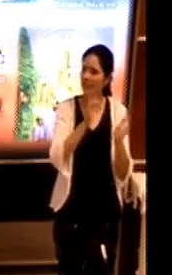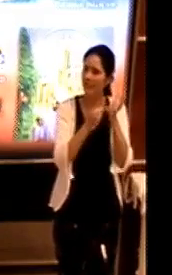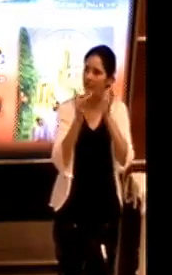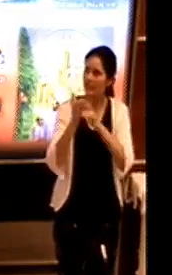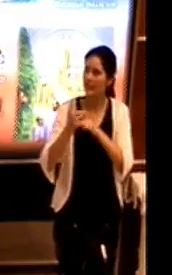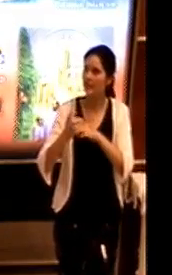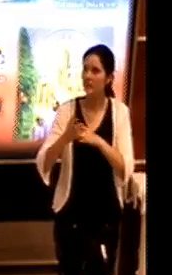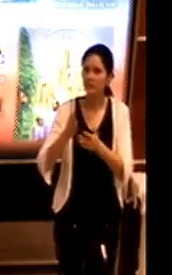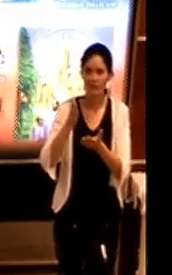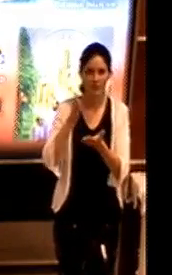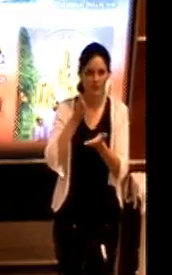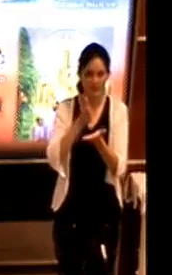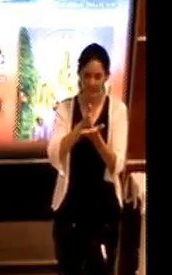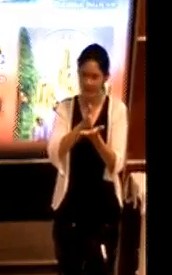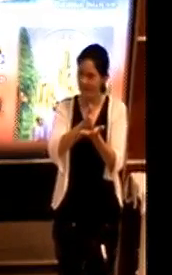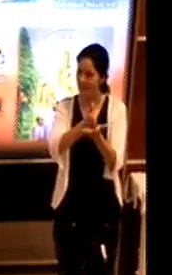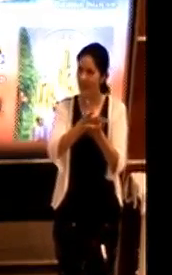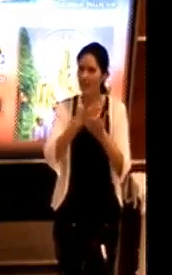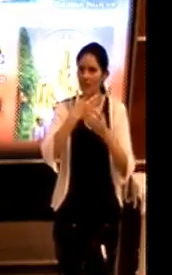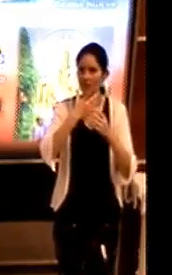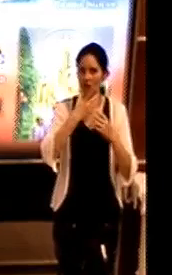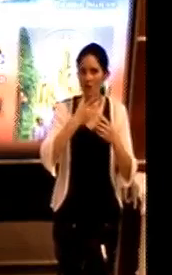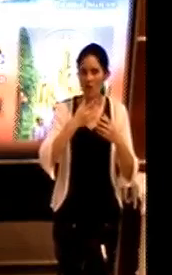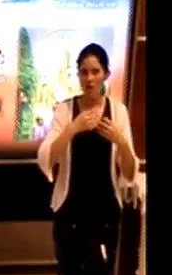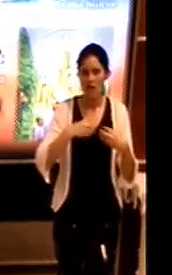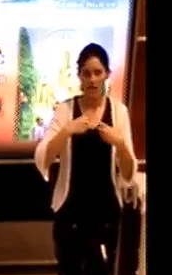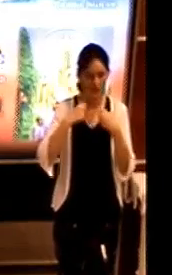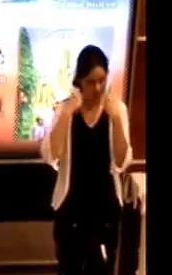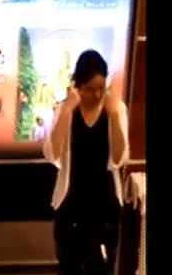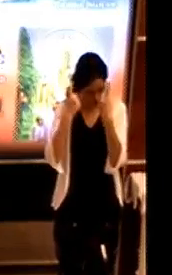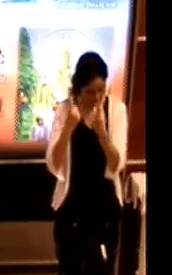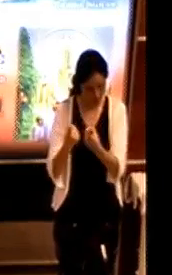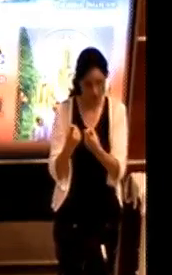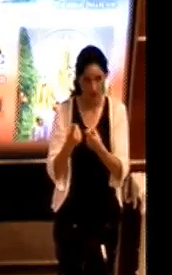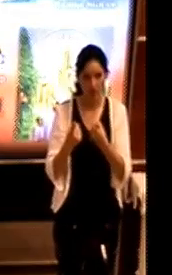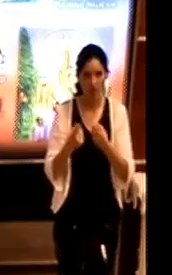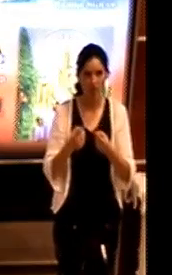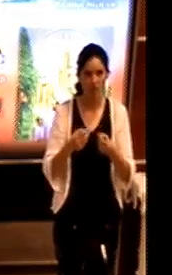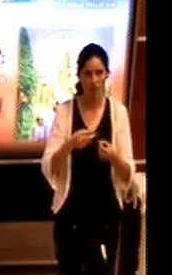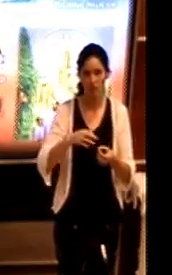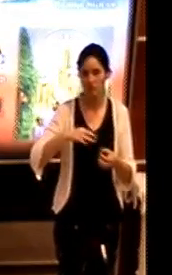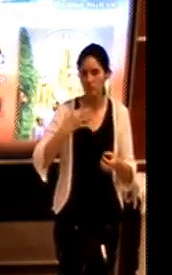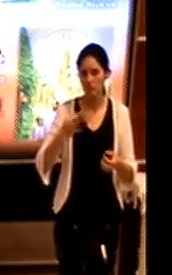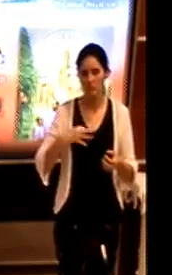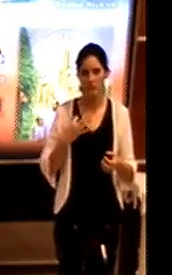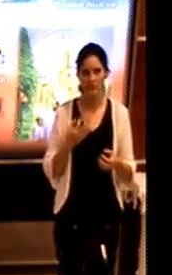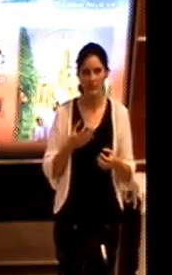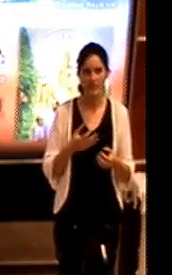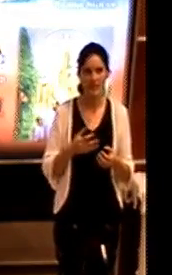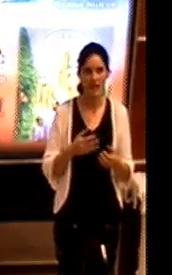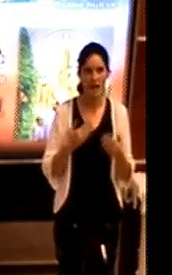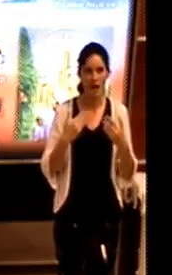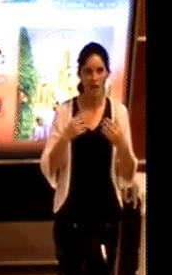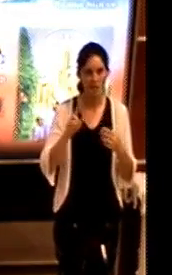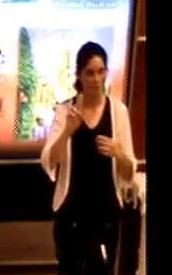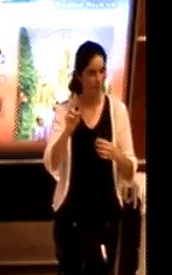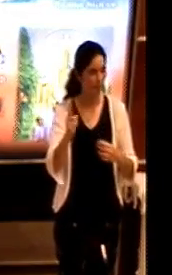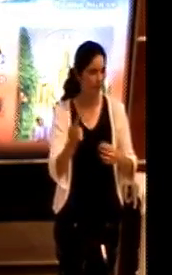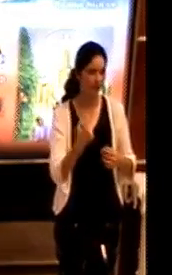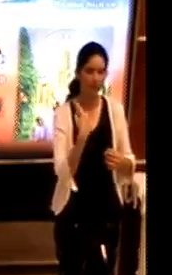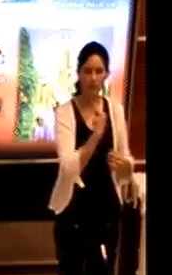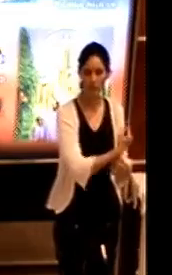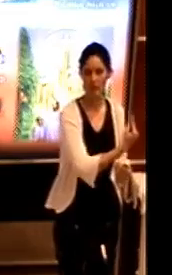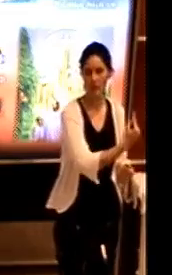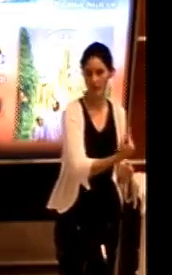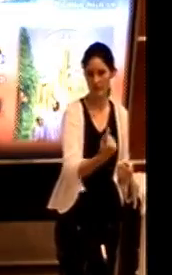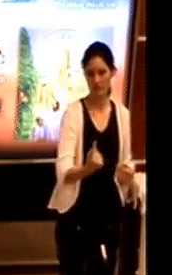entregó su divinidad en las manos del Padre para morir por nosotros. Si no, no podía morir porque Él es eterno.